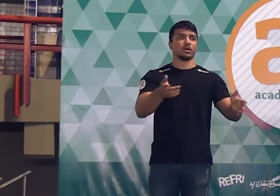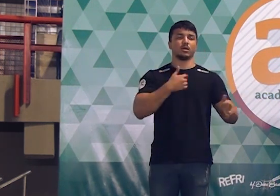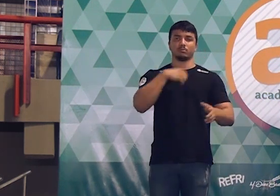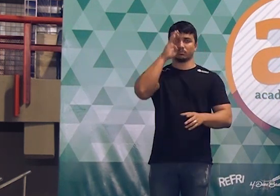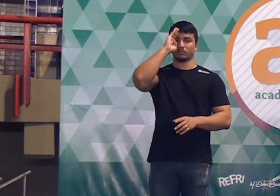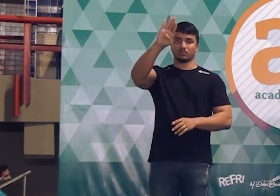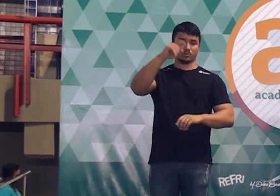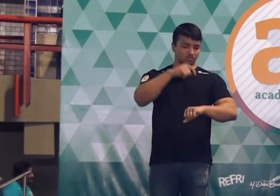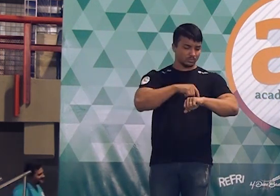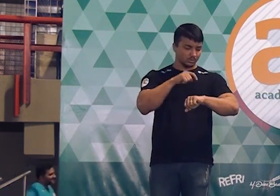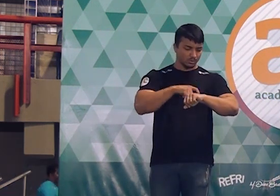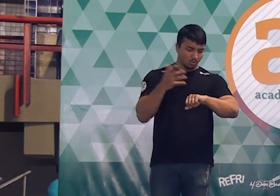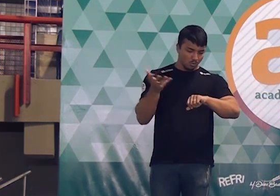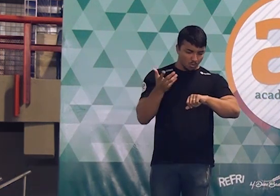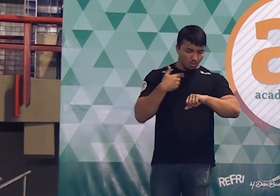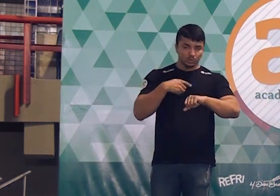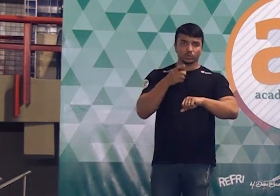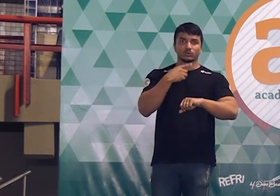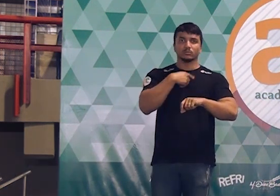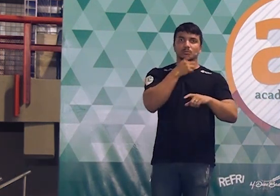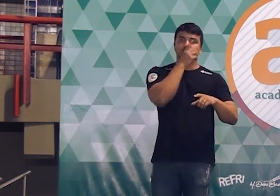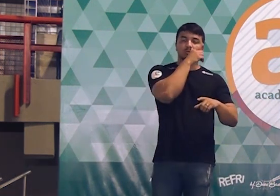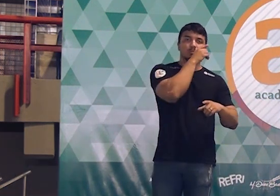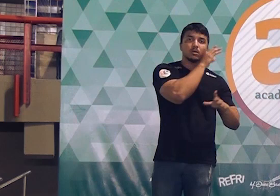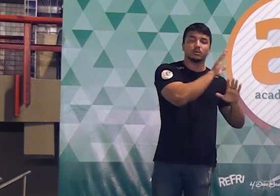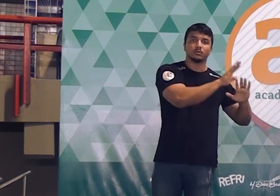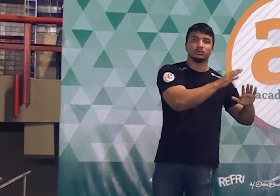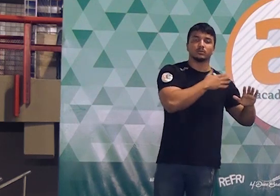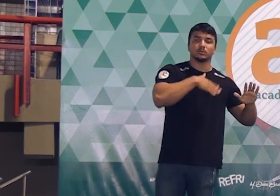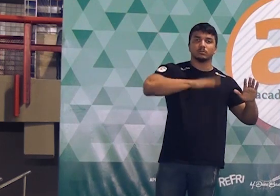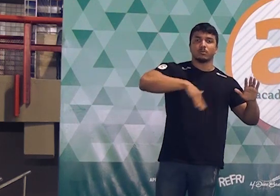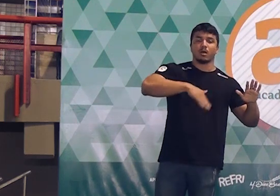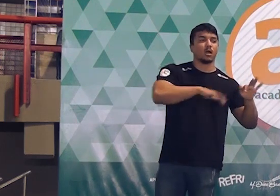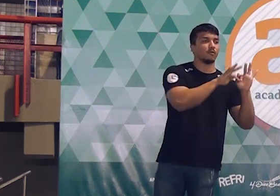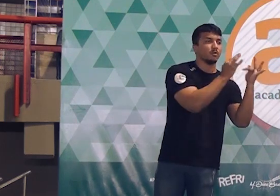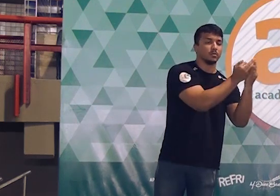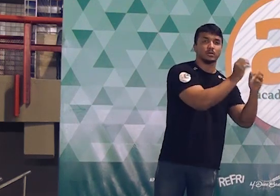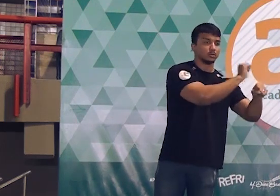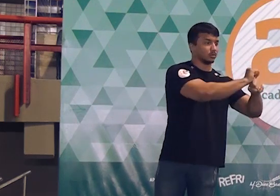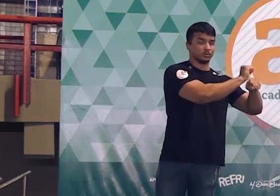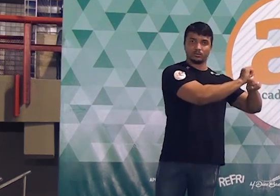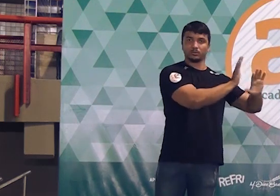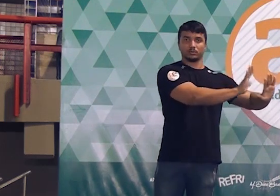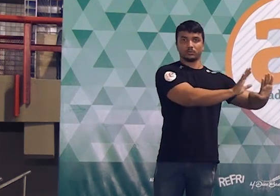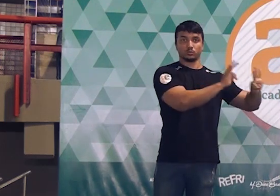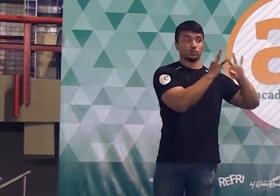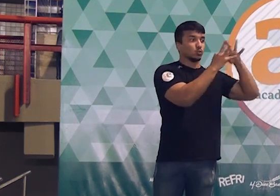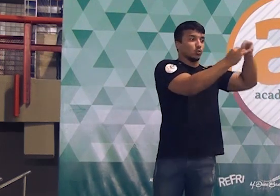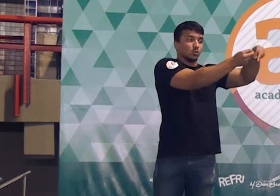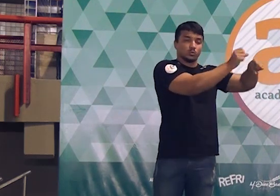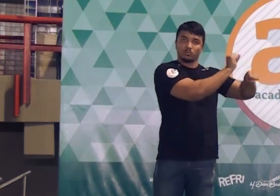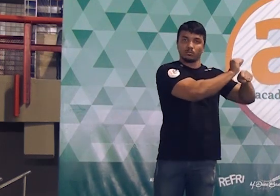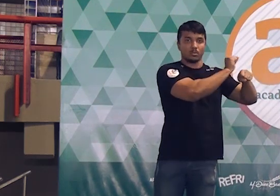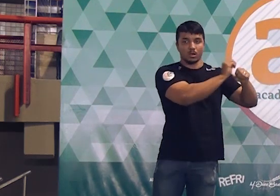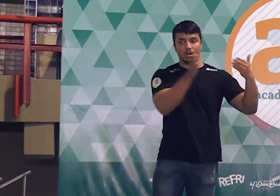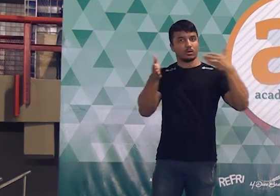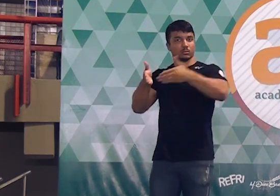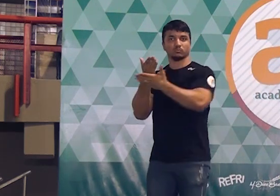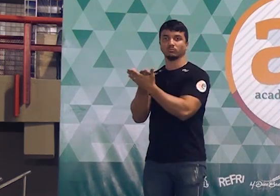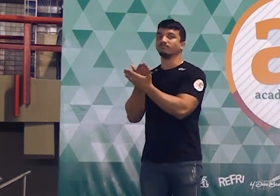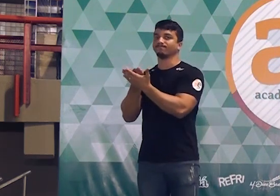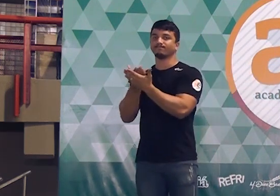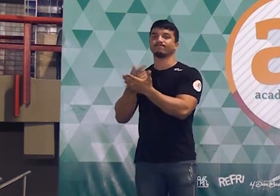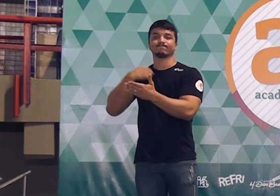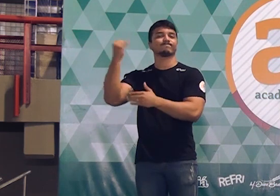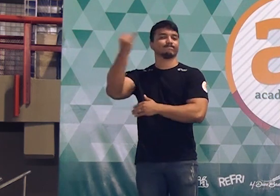por estarem aqui, abdicando de lazer, de praia, de família, né, de tudo. Então acho isso importante